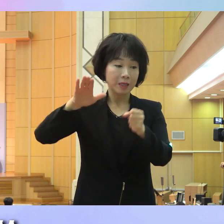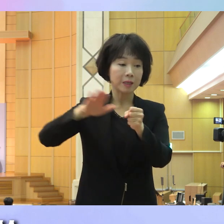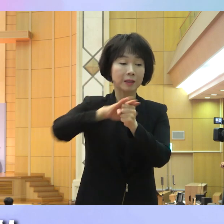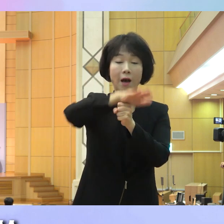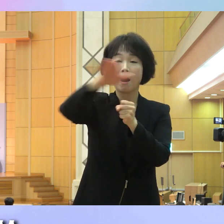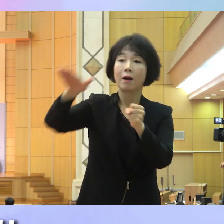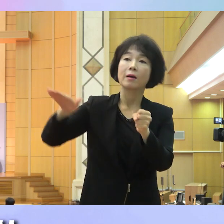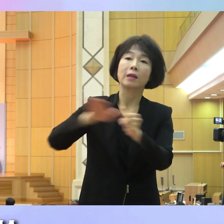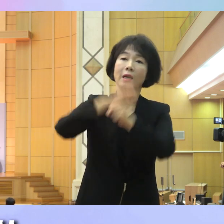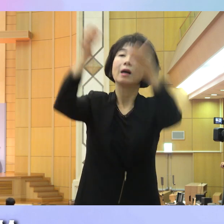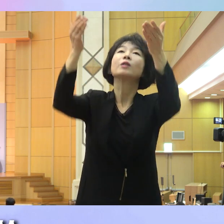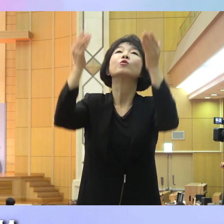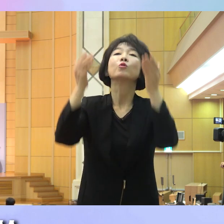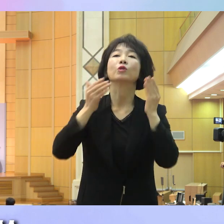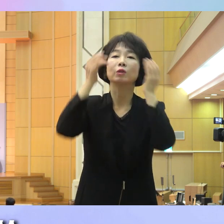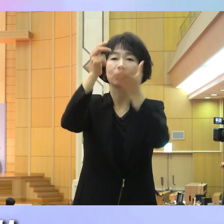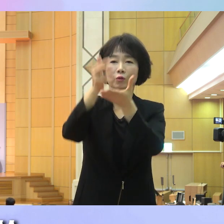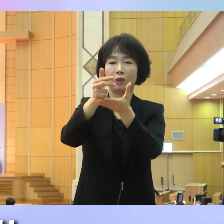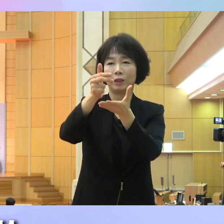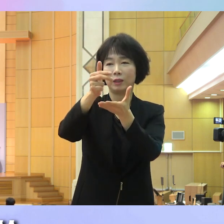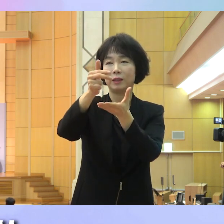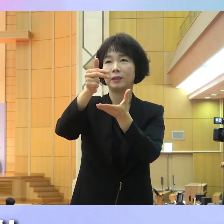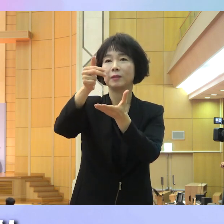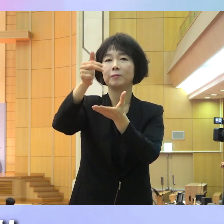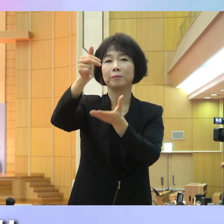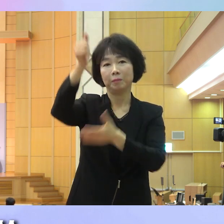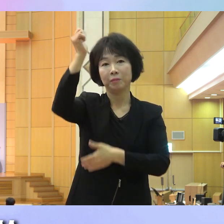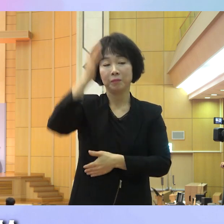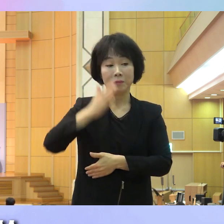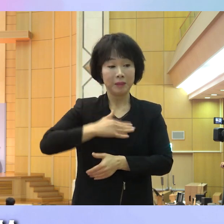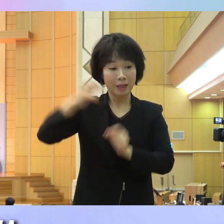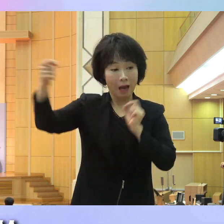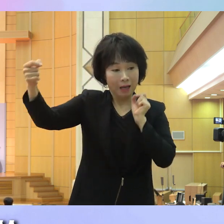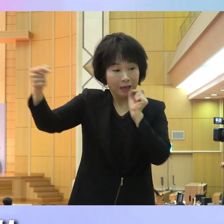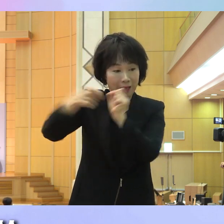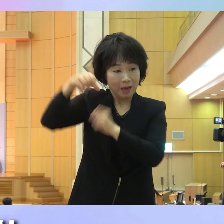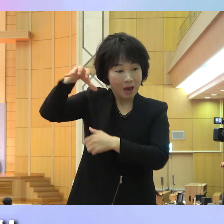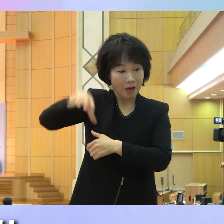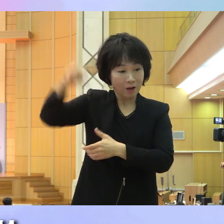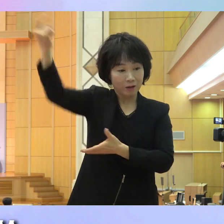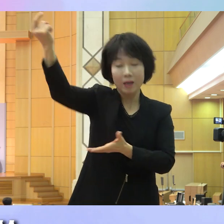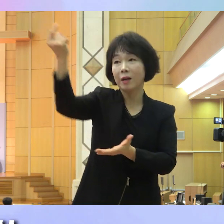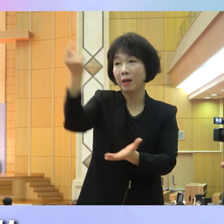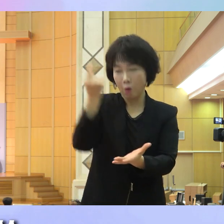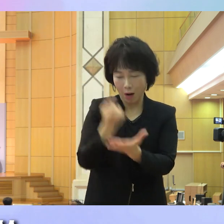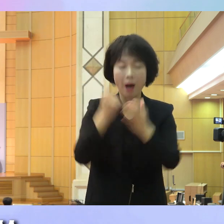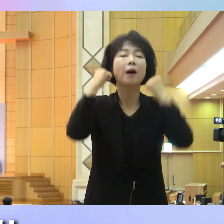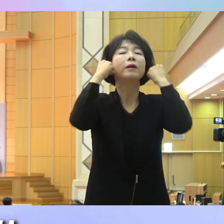나의